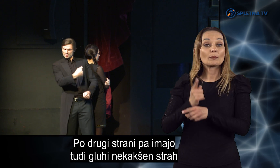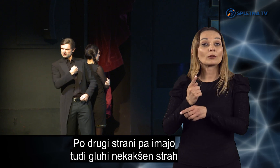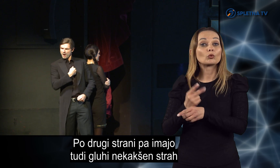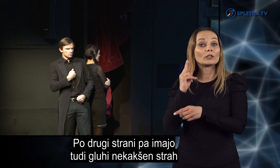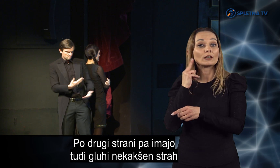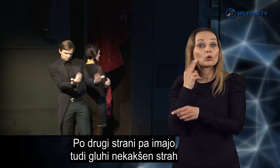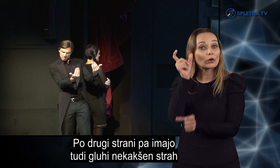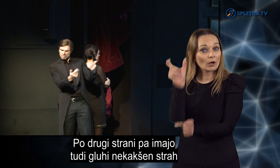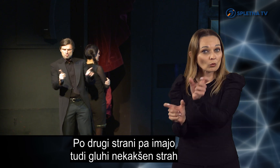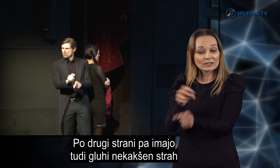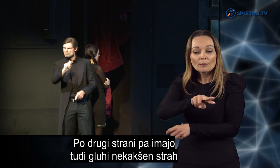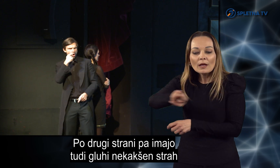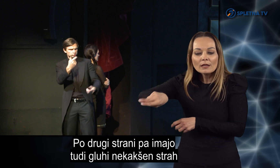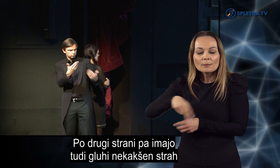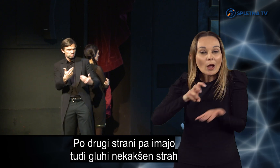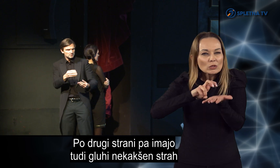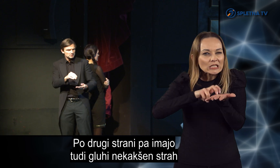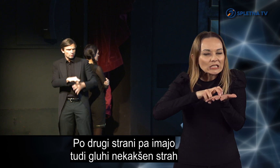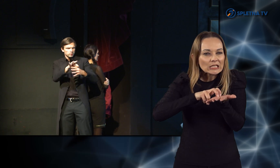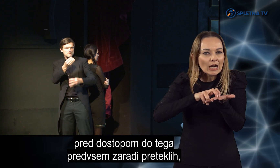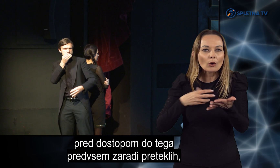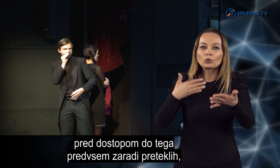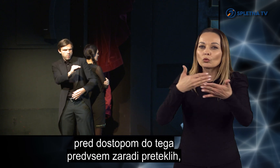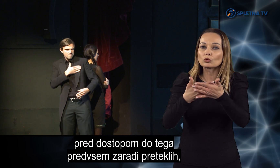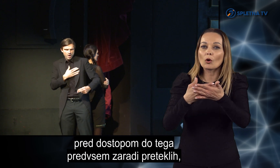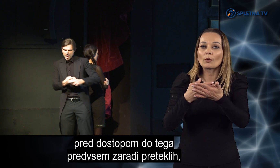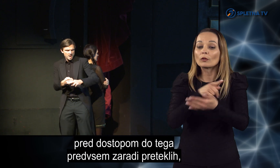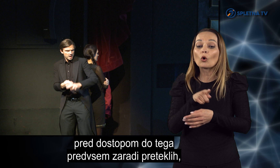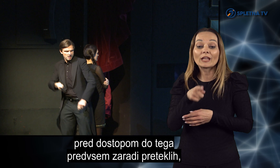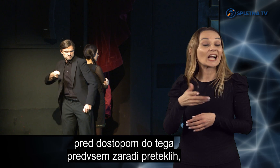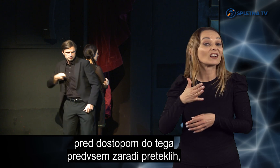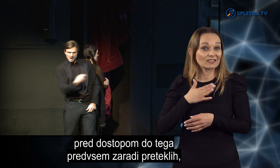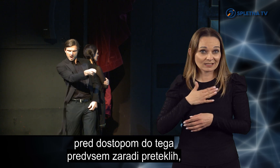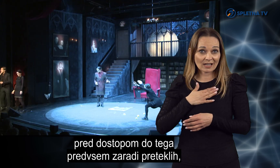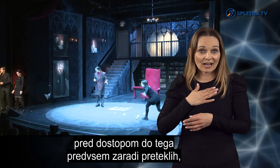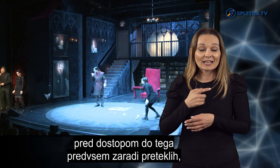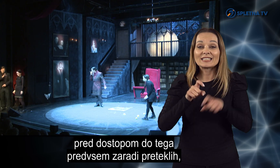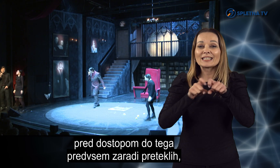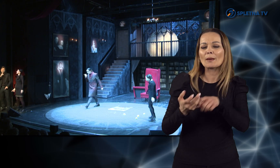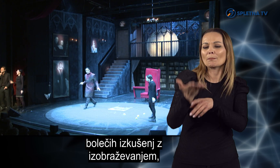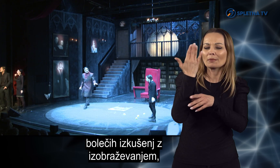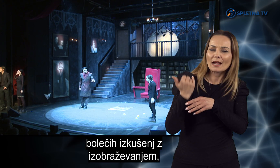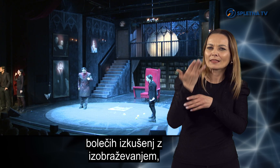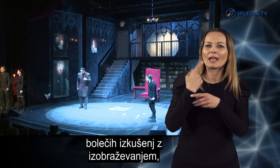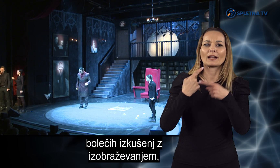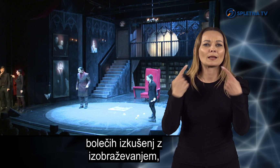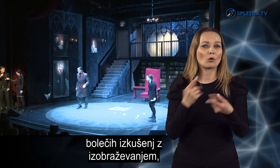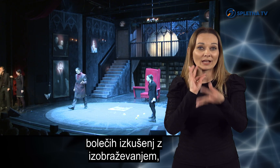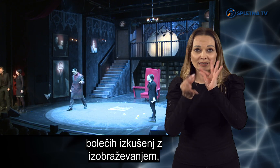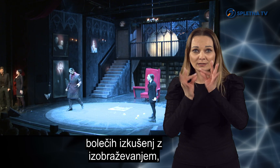osebe imajo nek strah dostopa do tega, predvsem zaradi preteklih bolečih izkušenj izobraževanja,